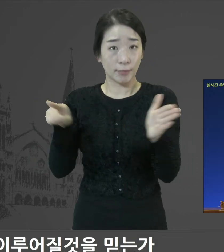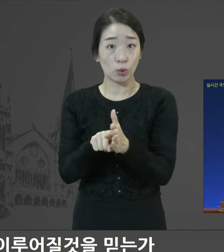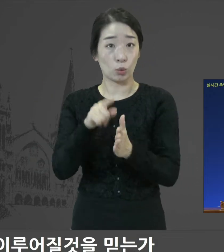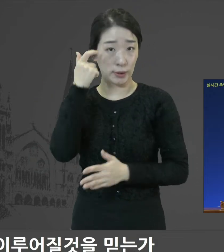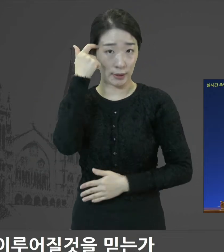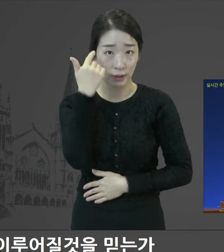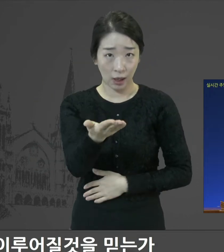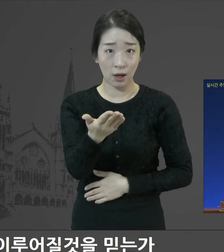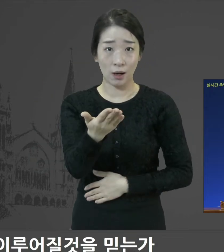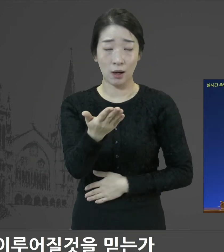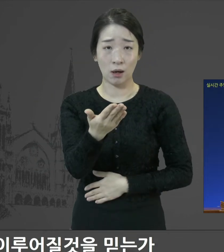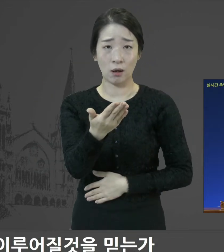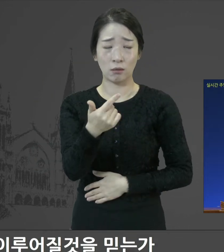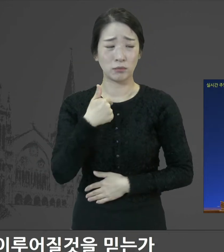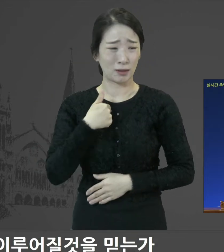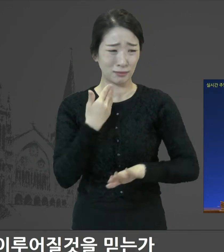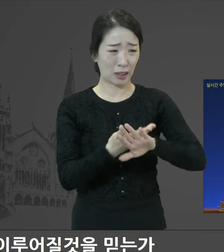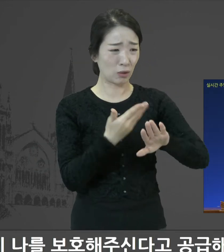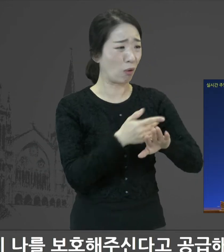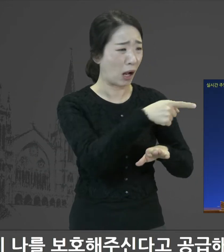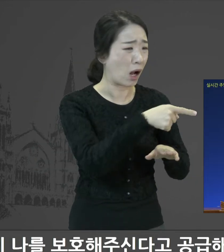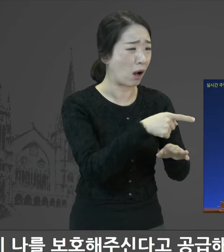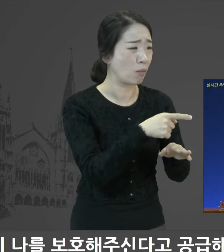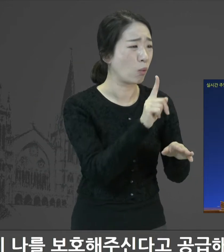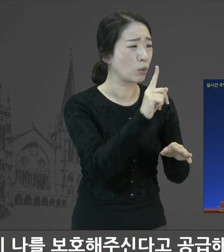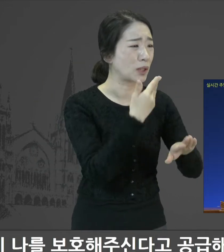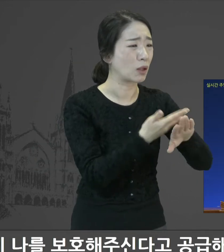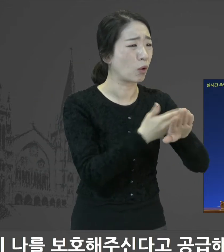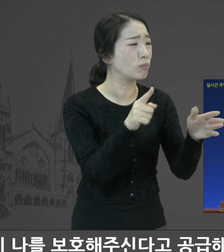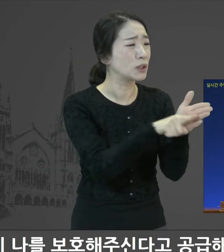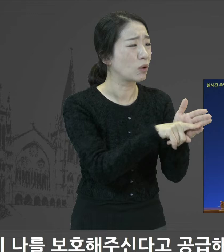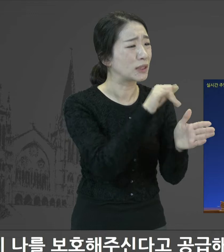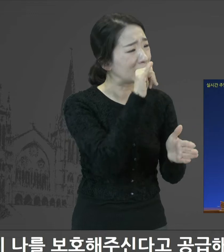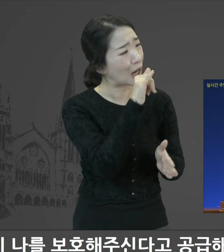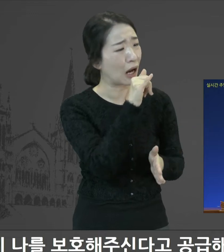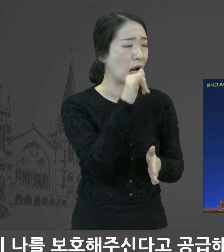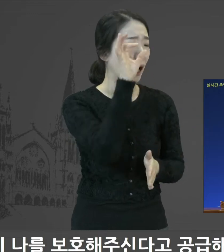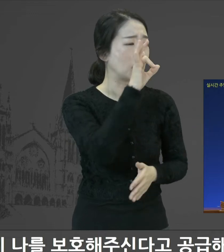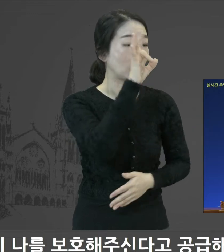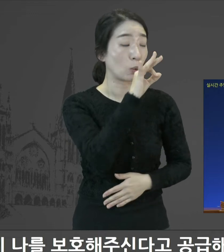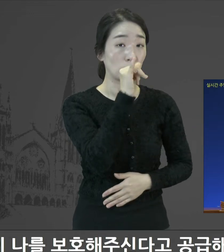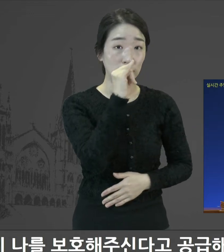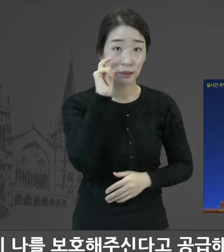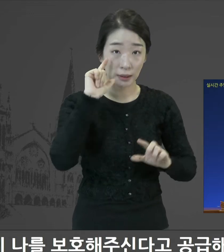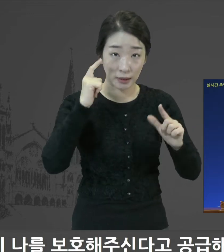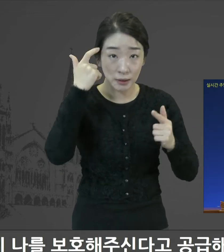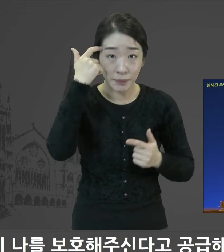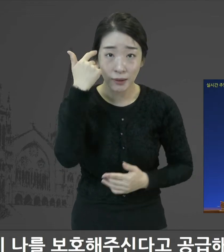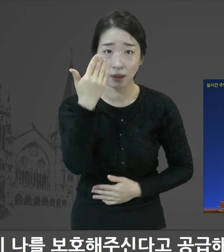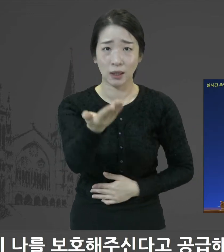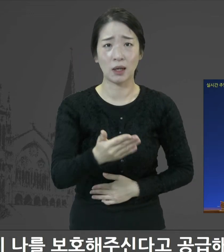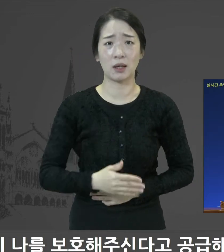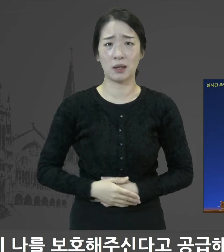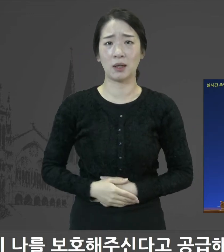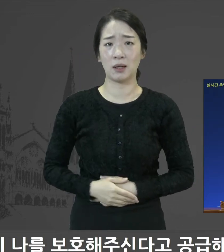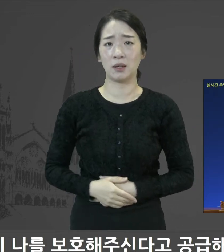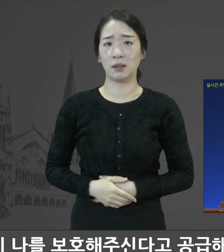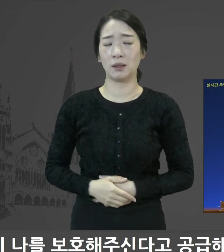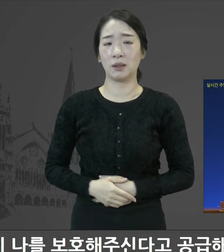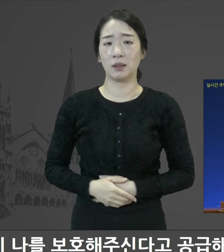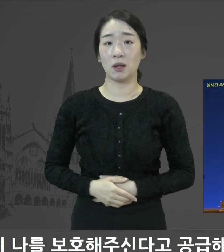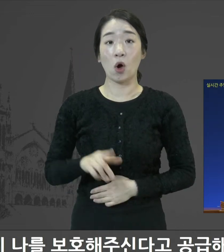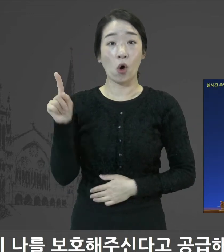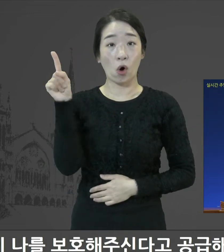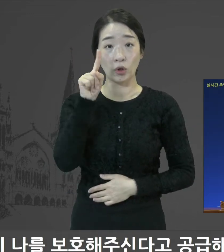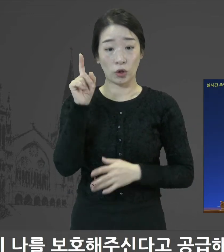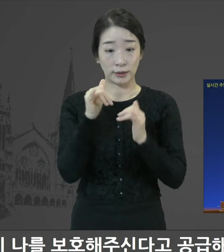나는 다른 우물을 또 파고 있는 것 아닌가? 나 자신의 믿음을 돌아봐야 되는 거죠. 어떤 사람이 복이